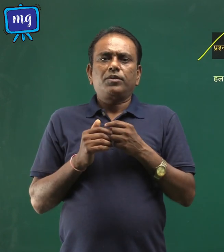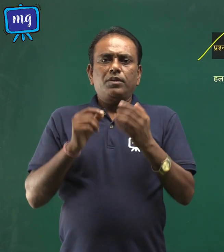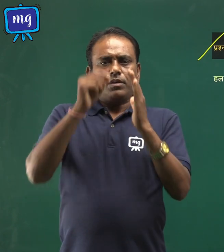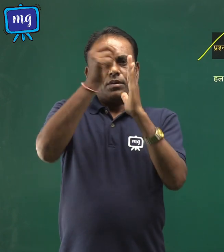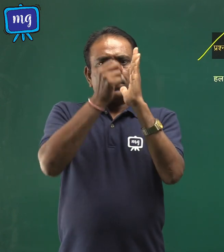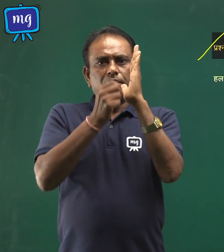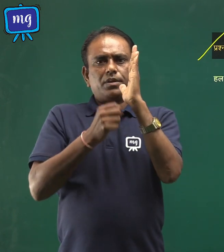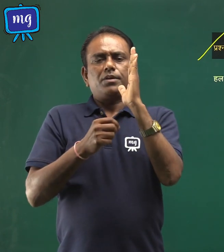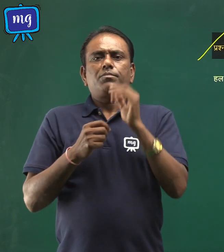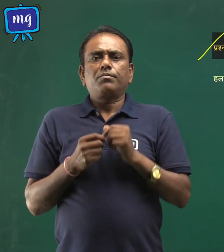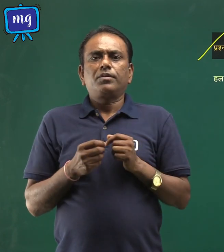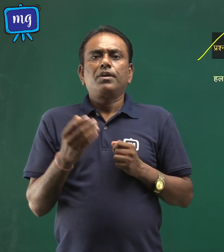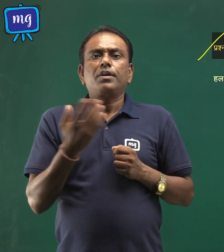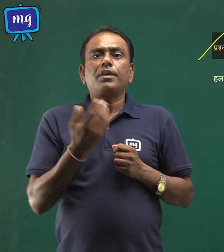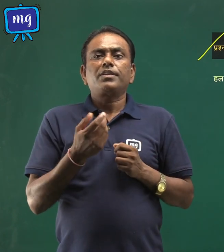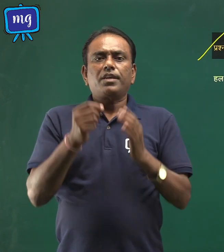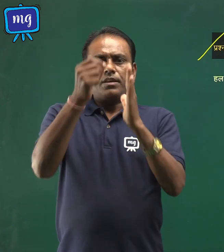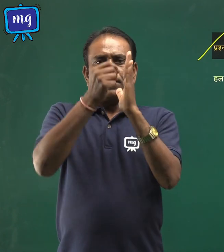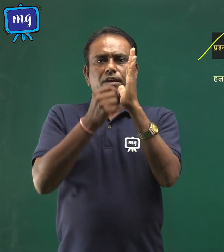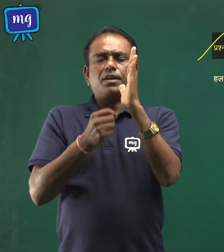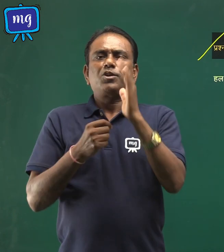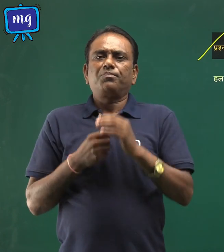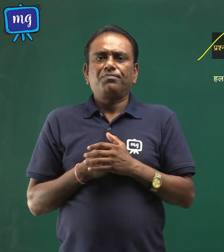लिखिए। कैसे लिखेंगे?